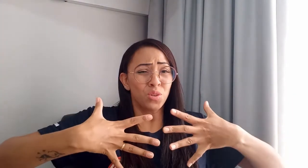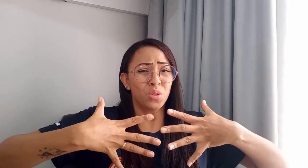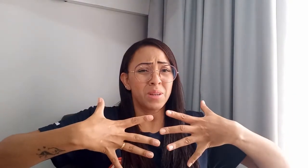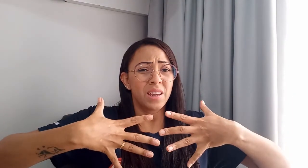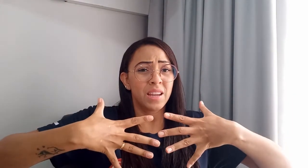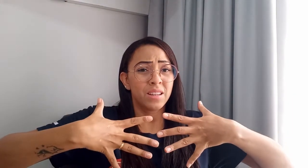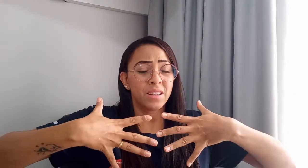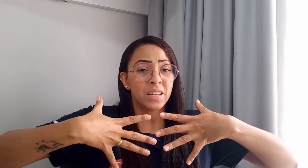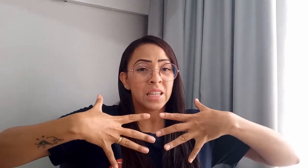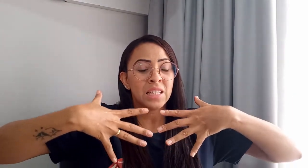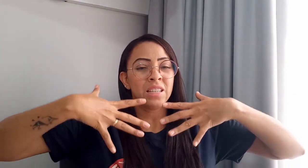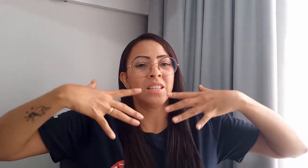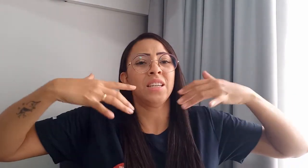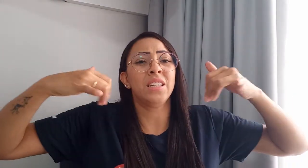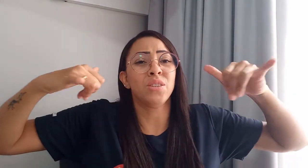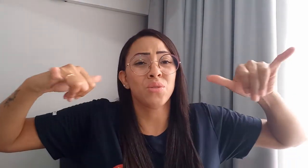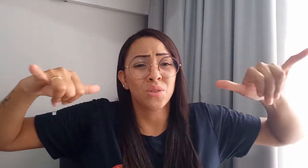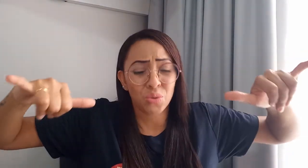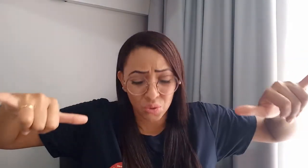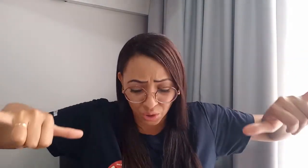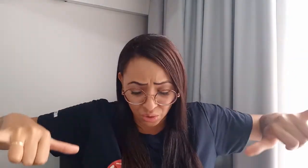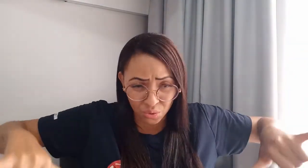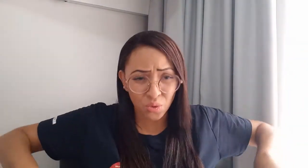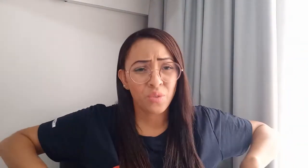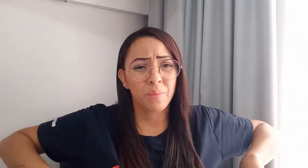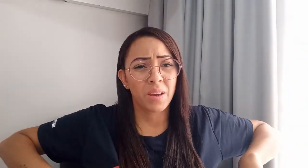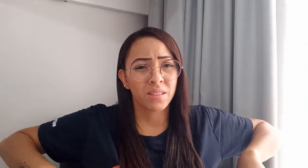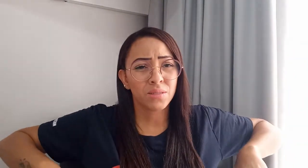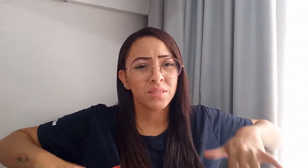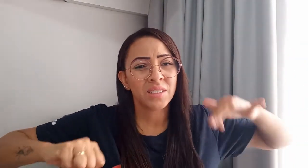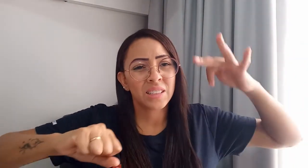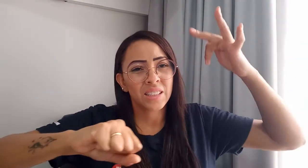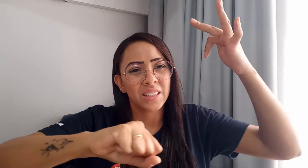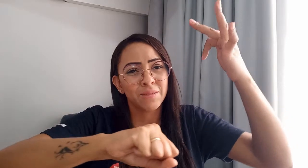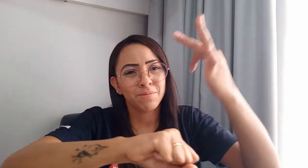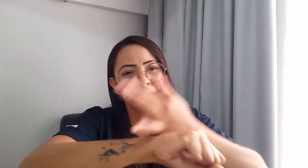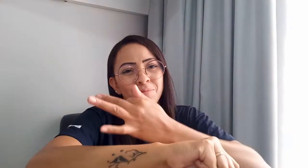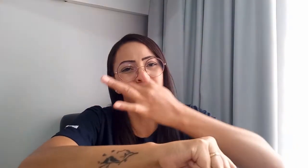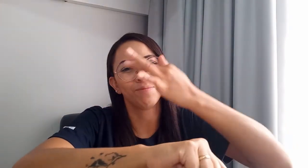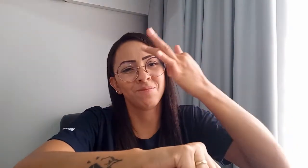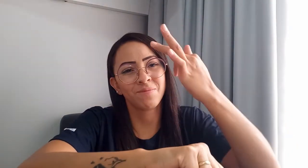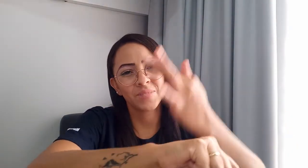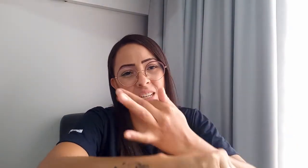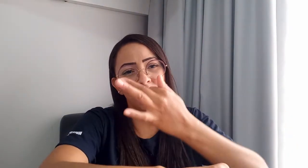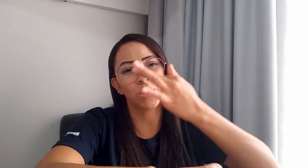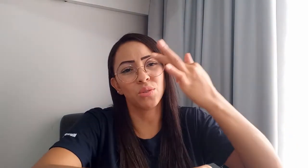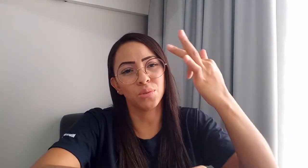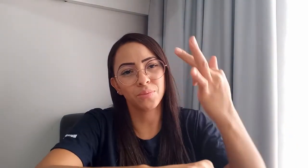sobre ele, e isso se tornou em sofrimento e ele aguentou.